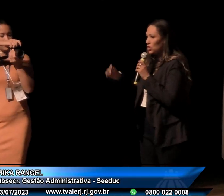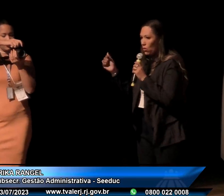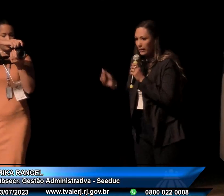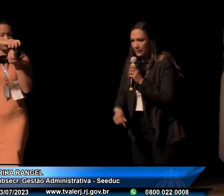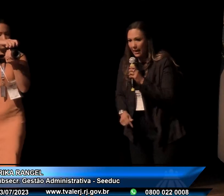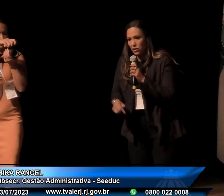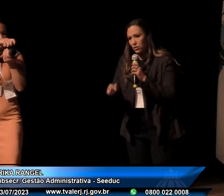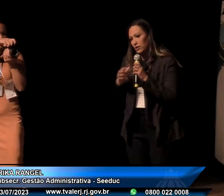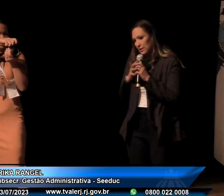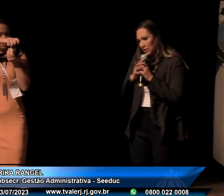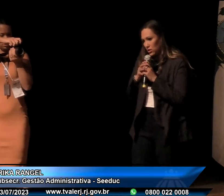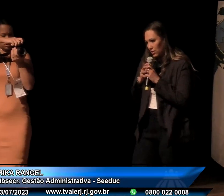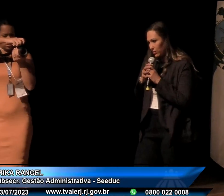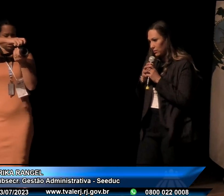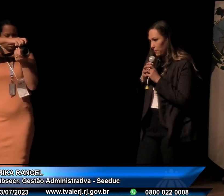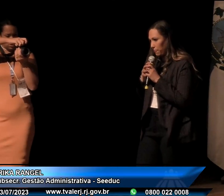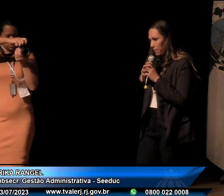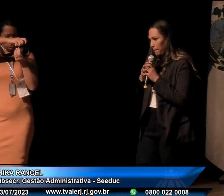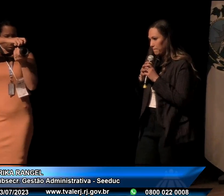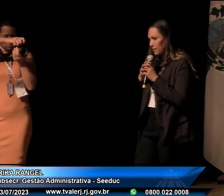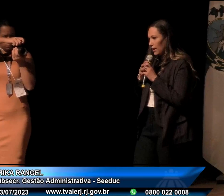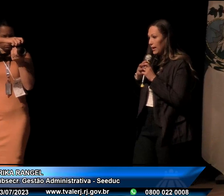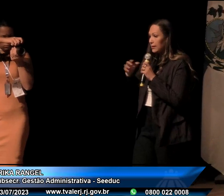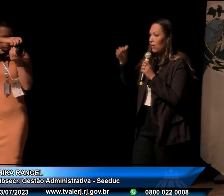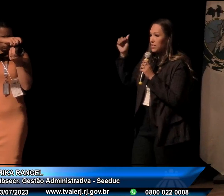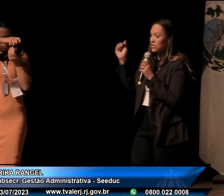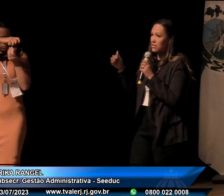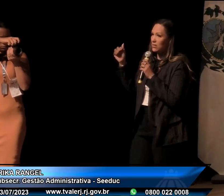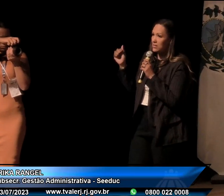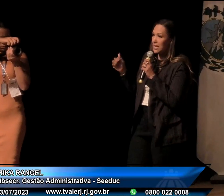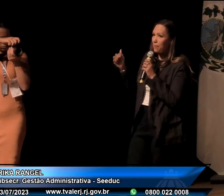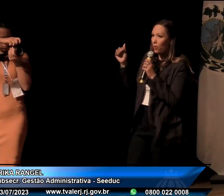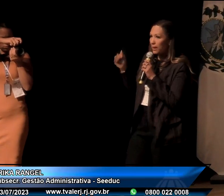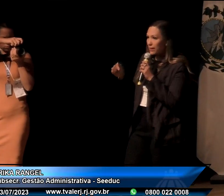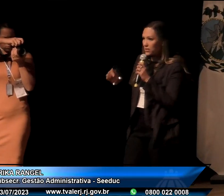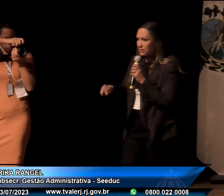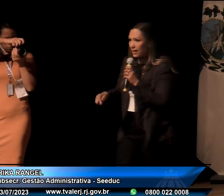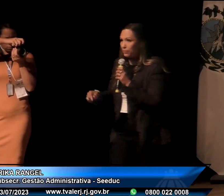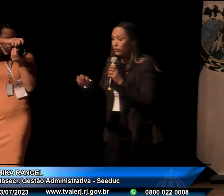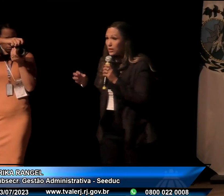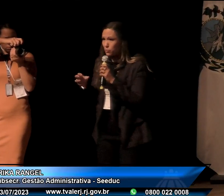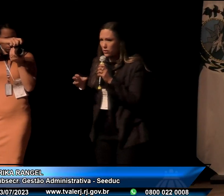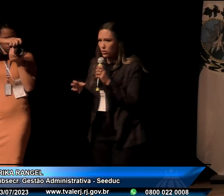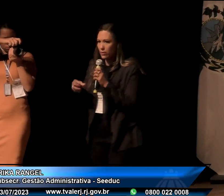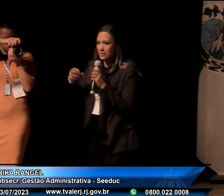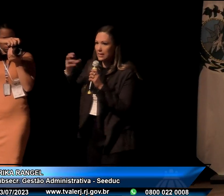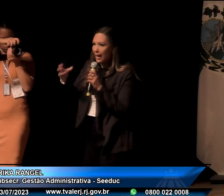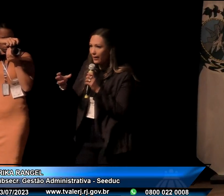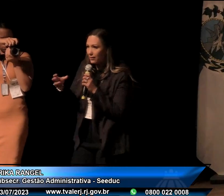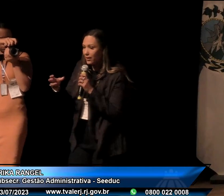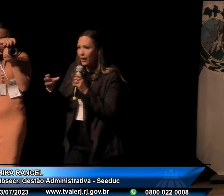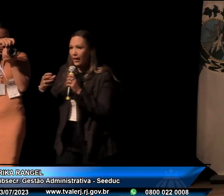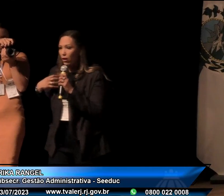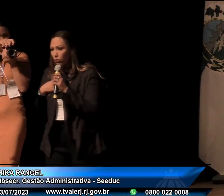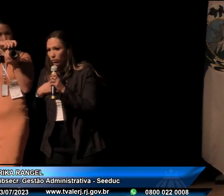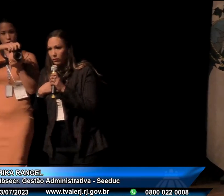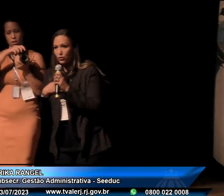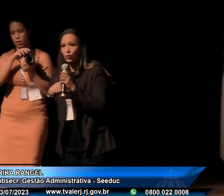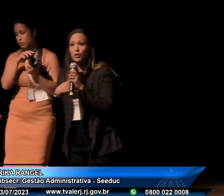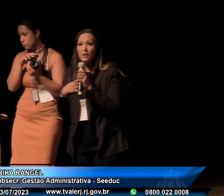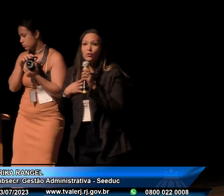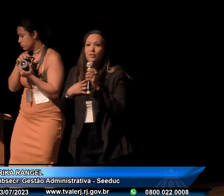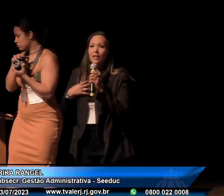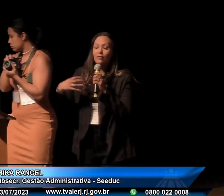de qualidade que nós desejamos então a gente às vezes quer problematizar e muitas pessoas saem eu